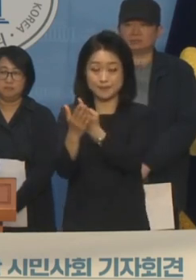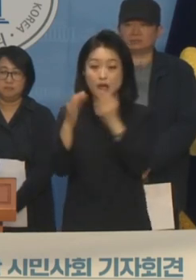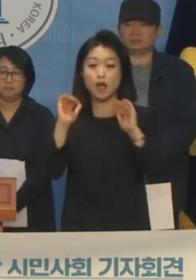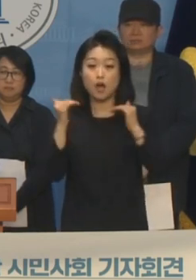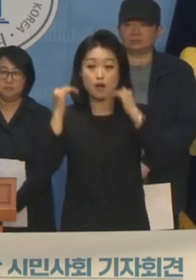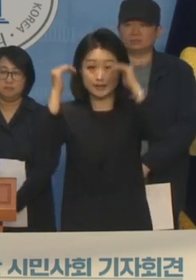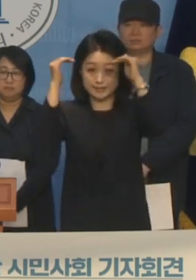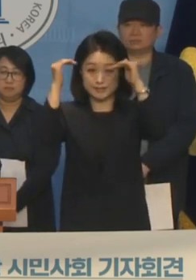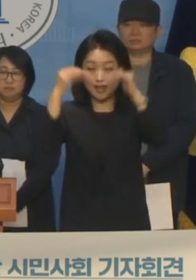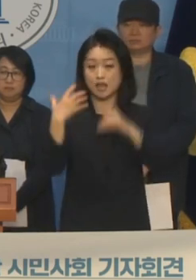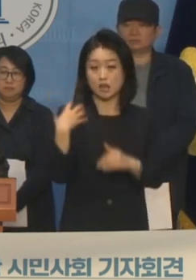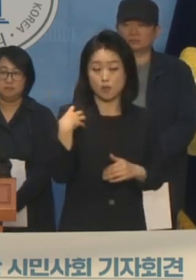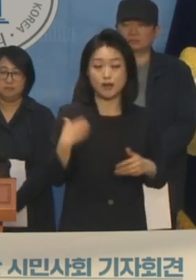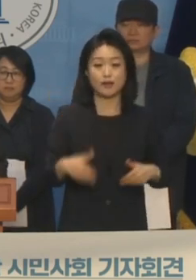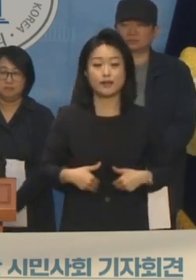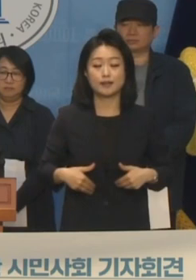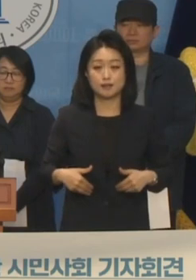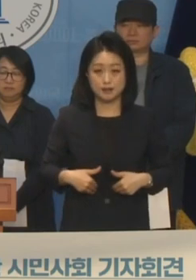어른들의 역할일 것입니다.